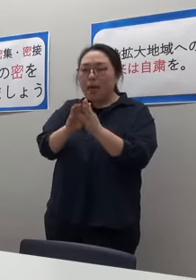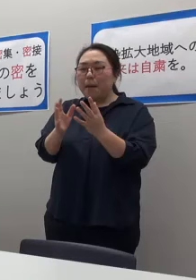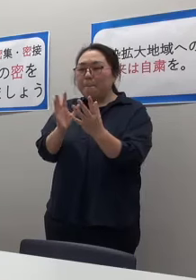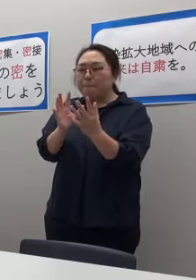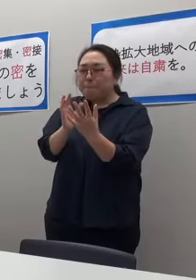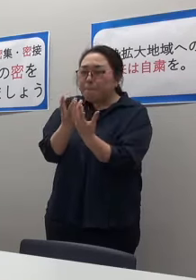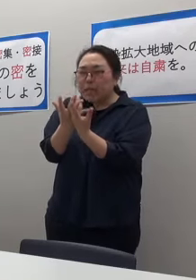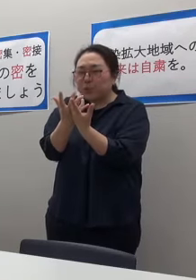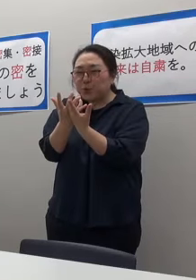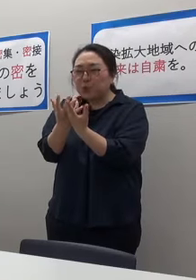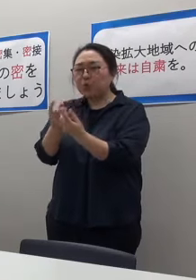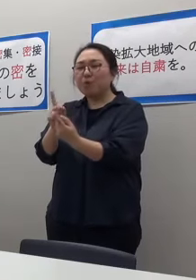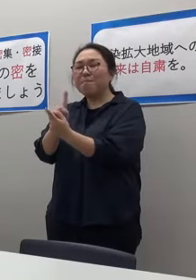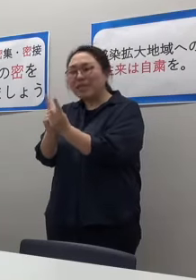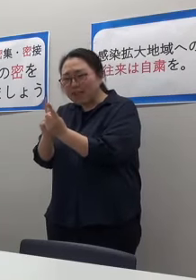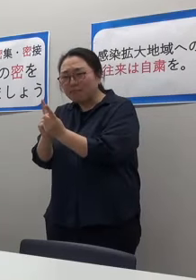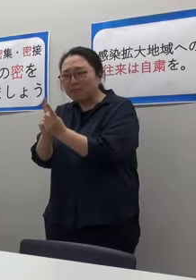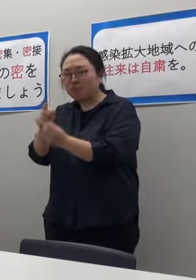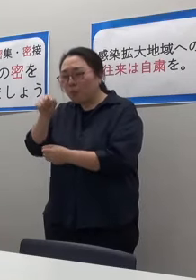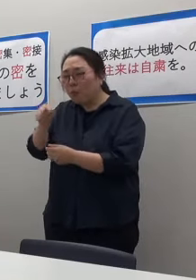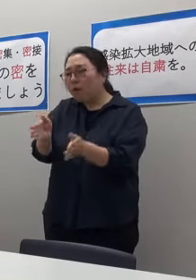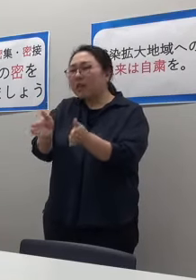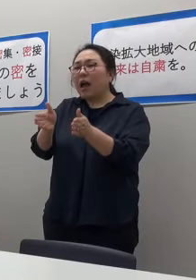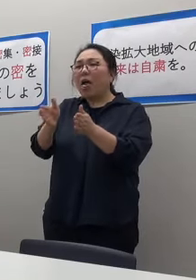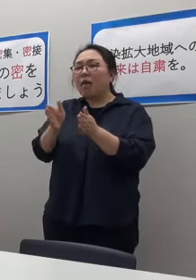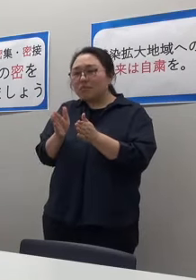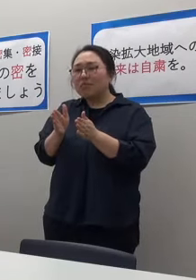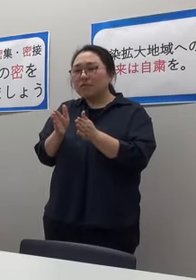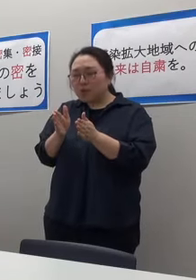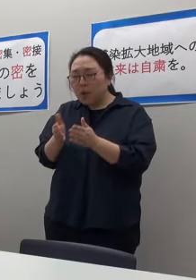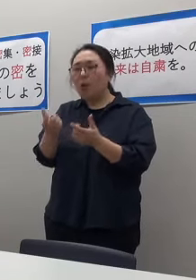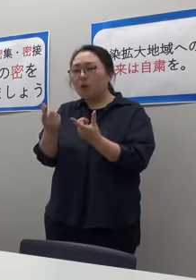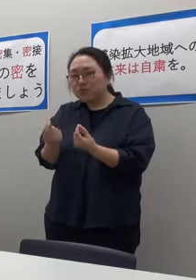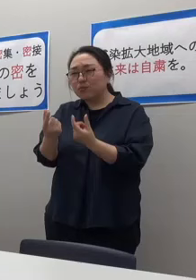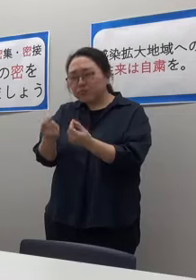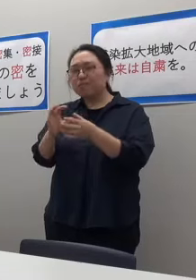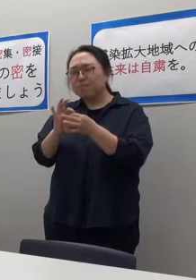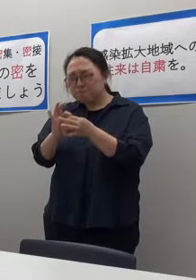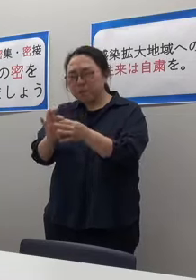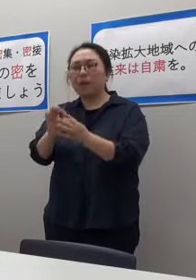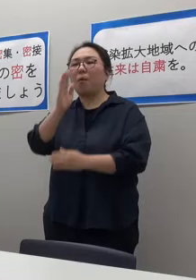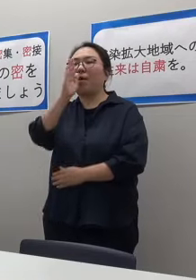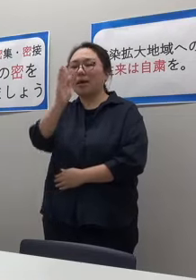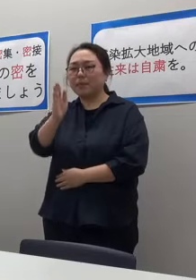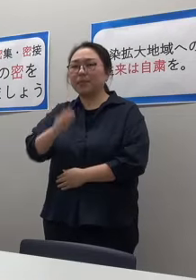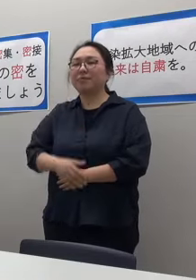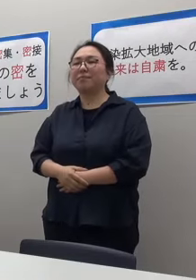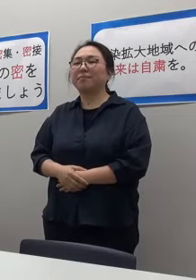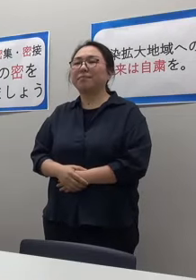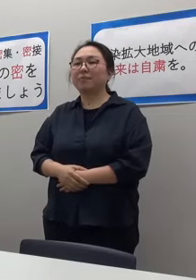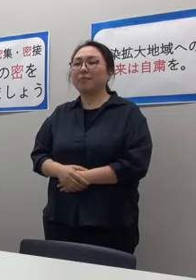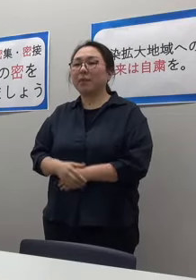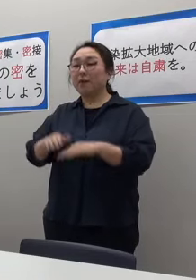ける行動の徹底につきましても重ねてお願いをいたします。なお今回の患者の濃